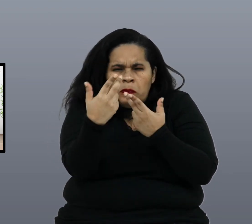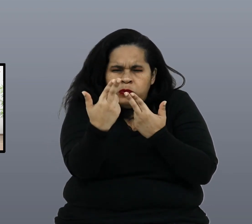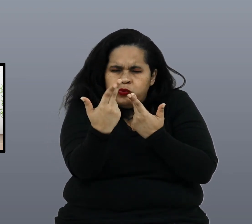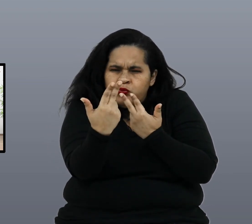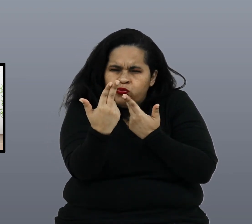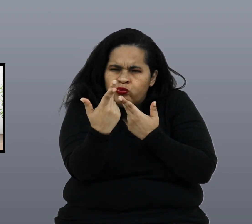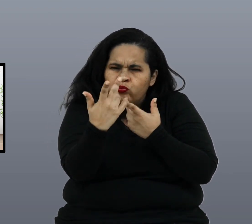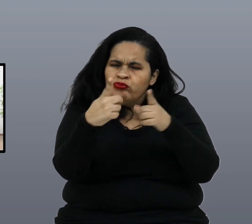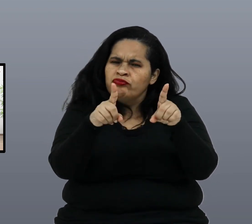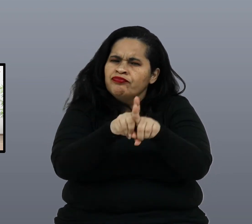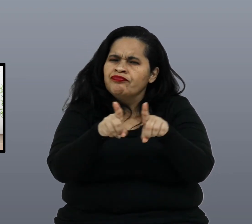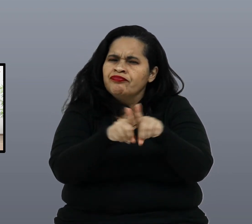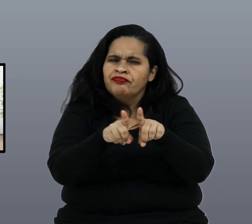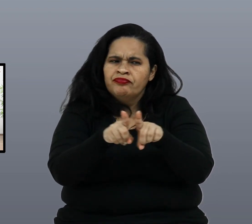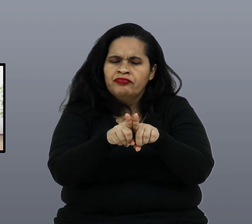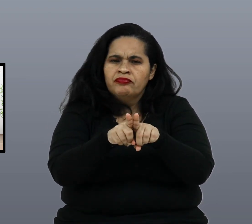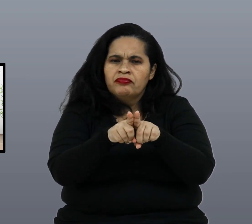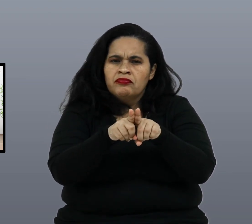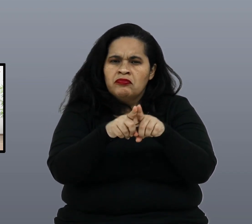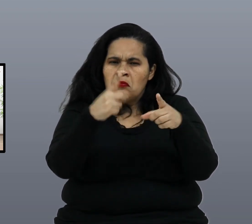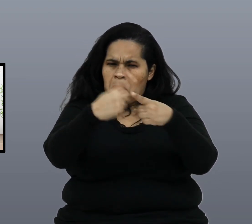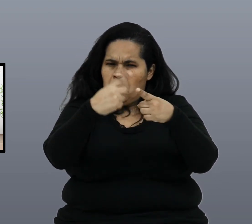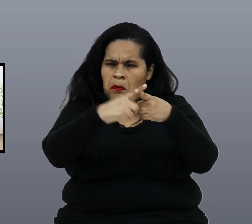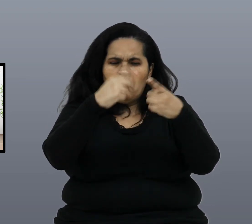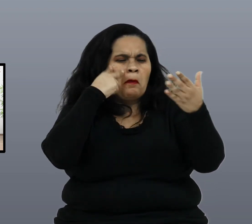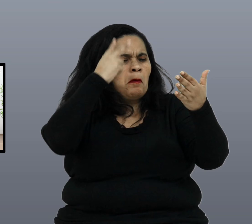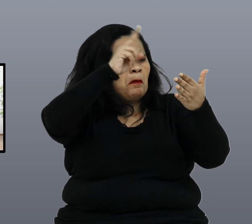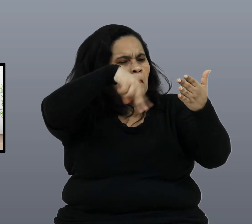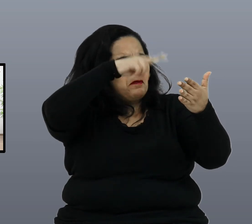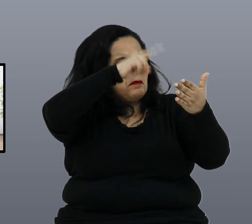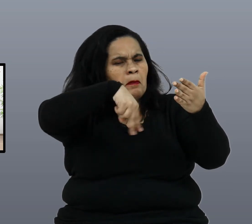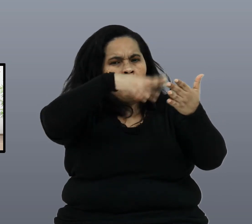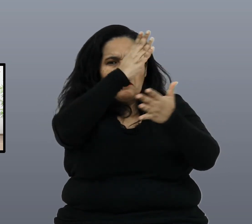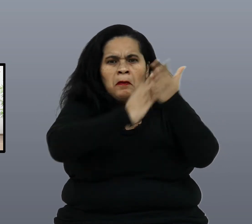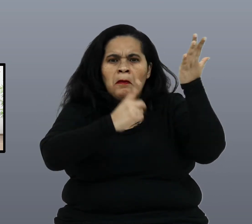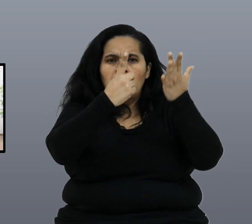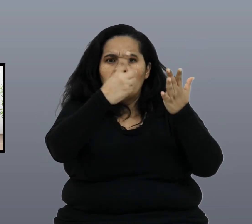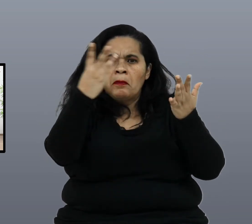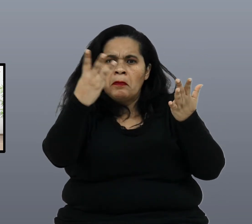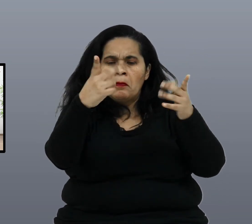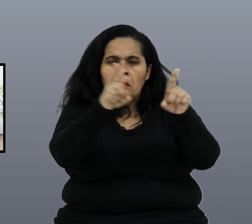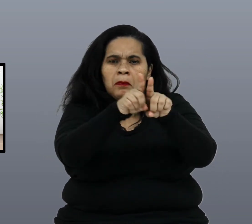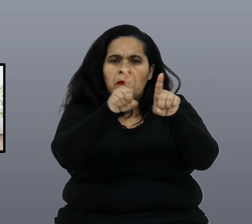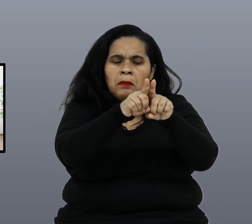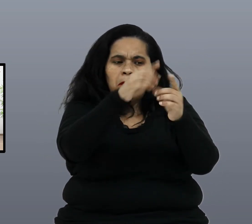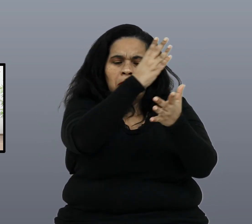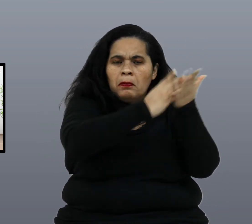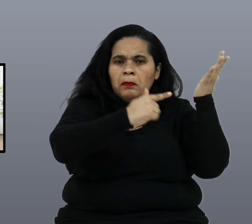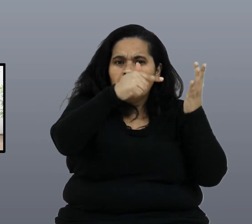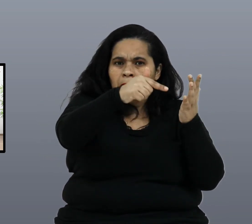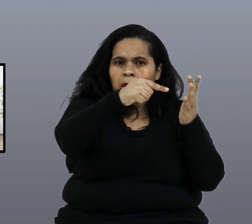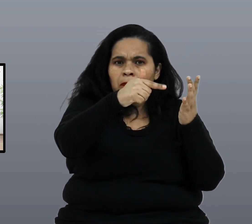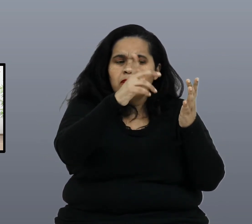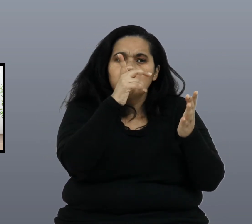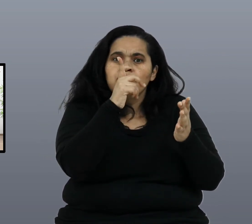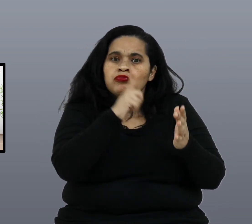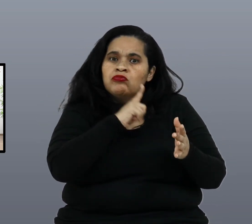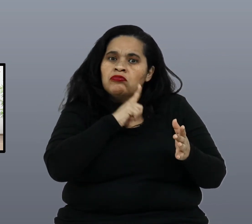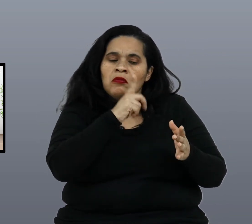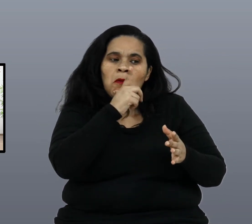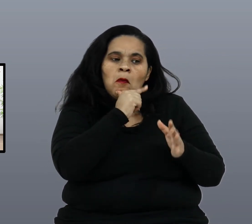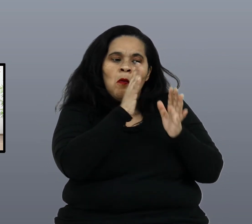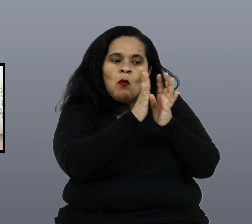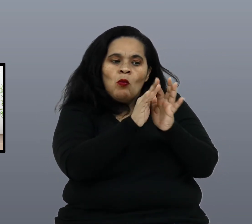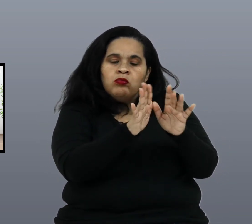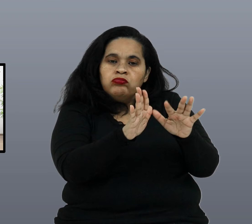é bastante grande. Quando você lê o capítulo 13 com o capítulo 7, você vai encontrar ali a imersão do mar, né? Que o texto